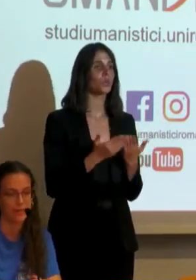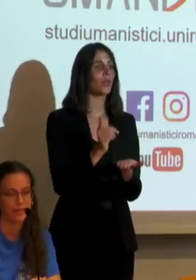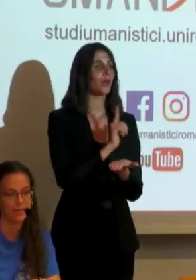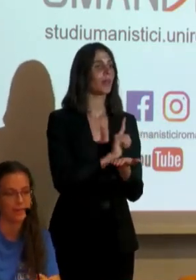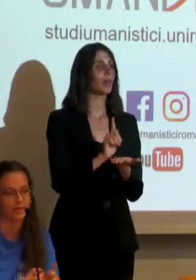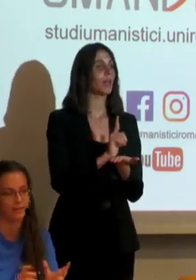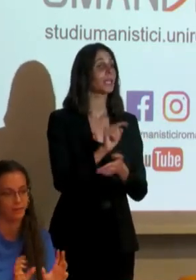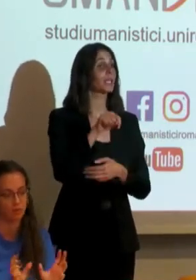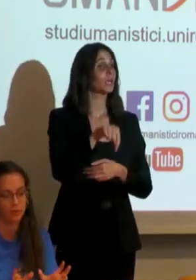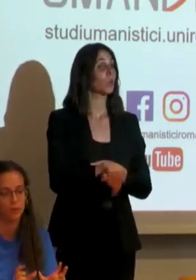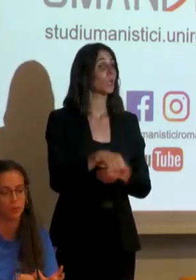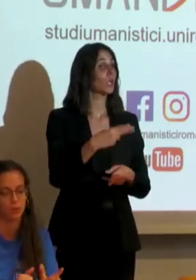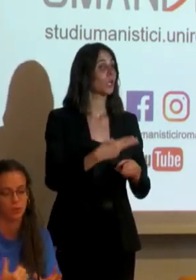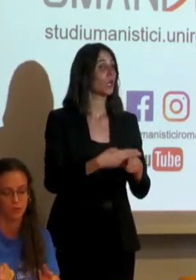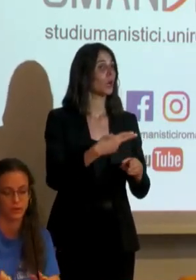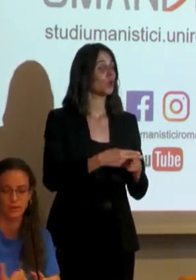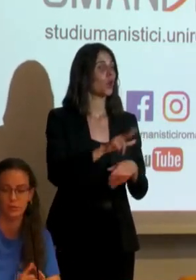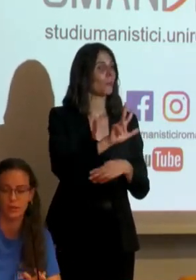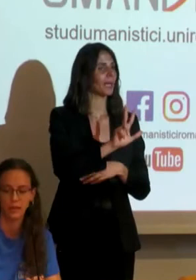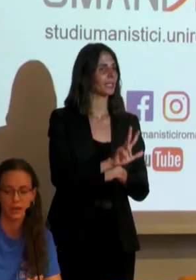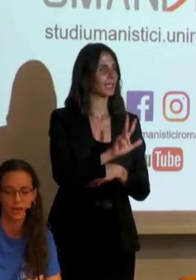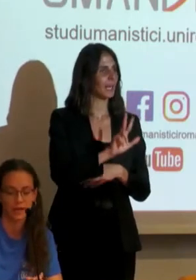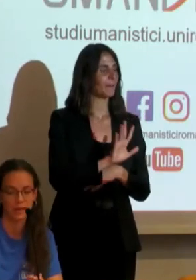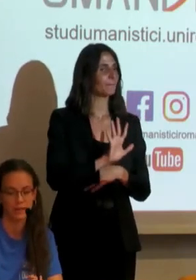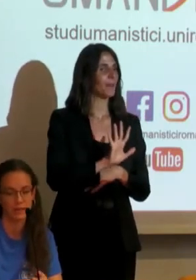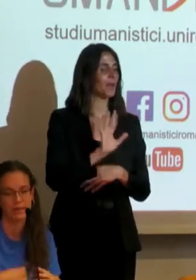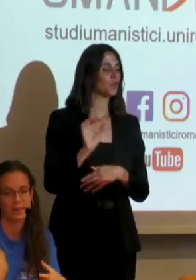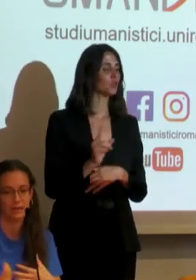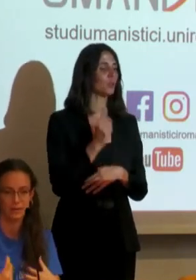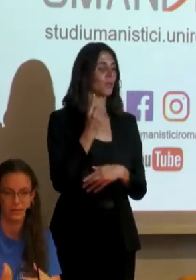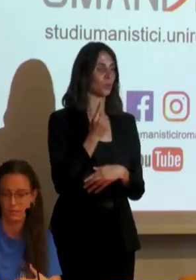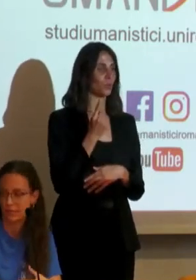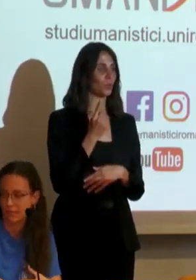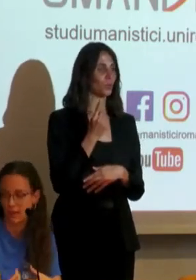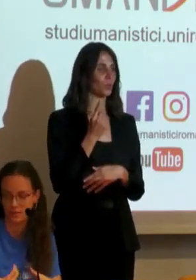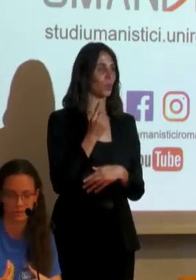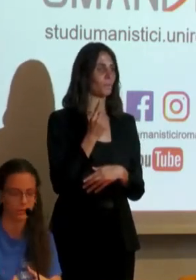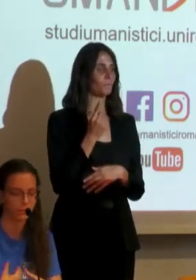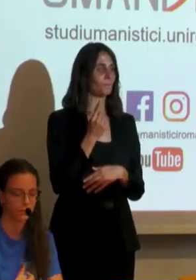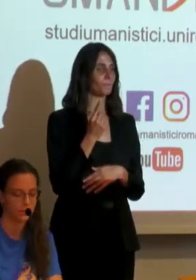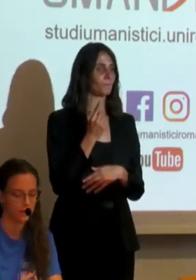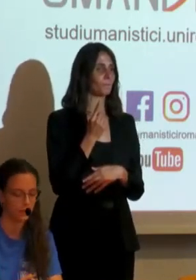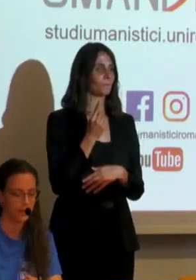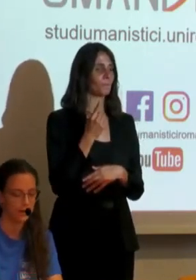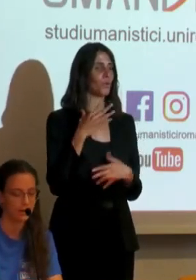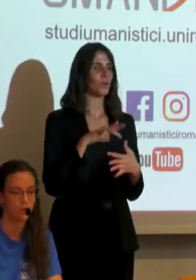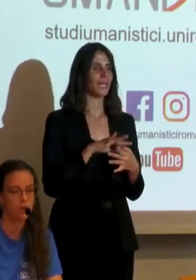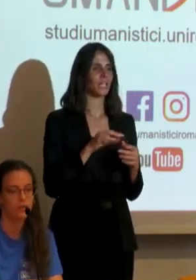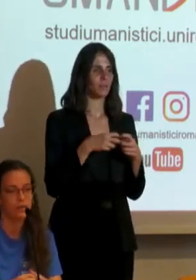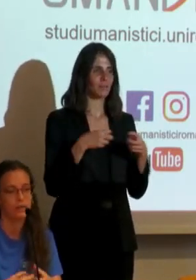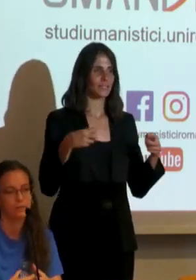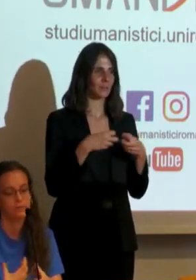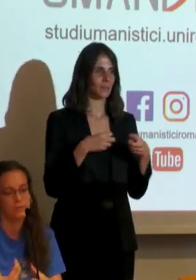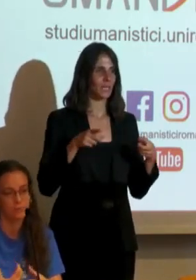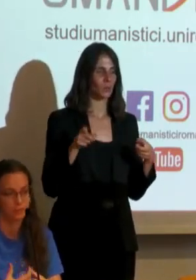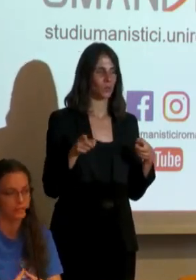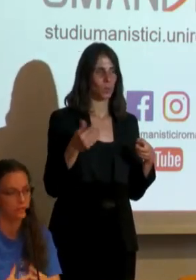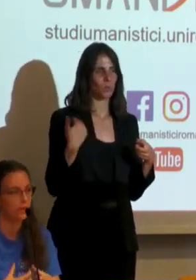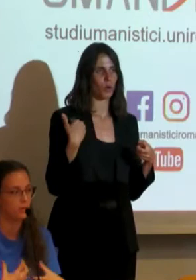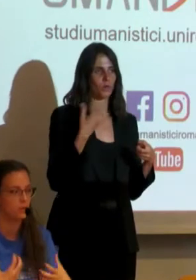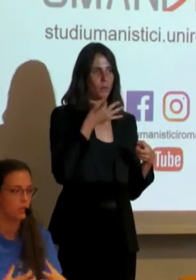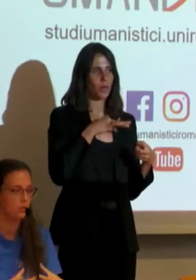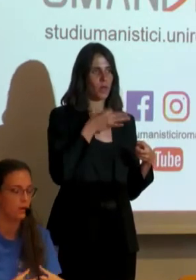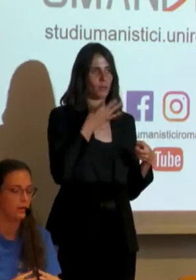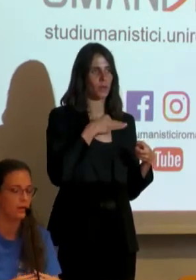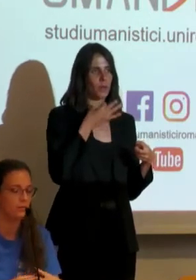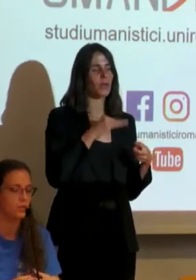3 e soprattutto riferendomi alla grande flessibilità di cui lei ha parlato, se poteste fare